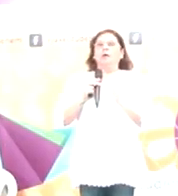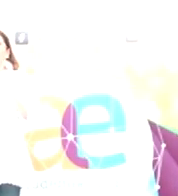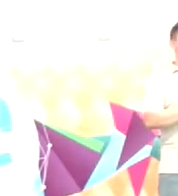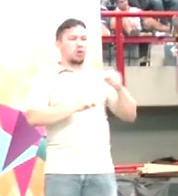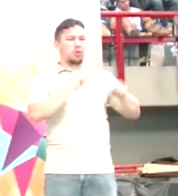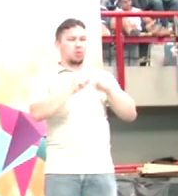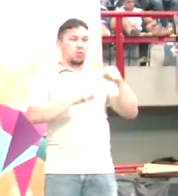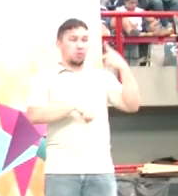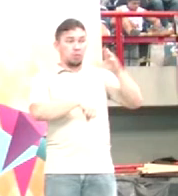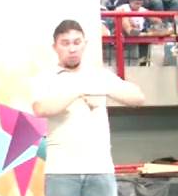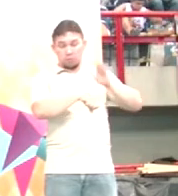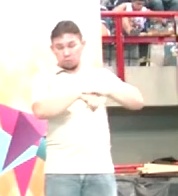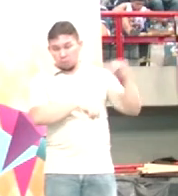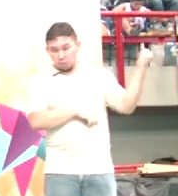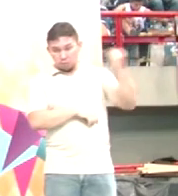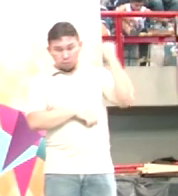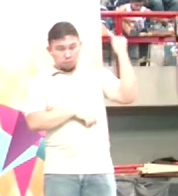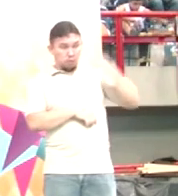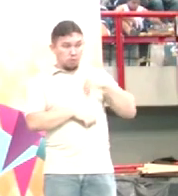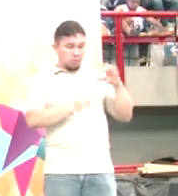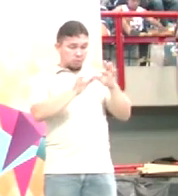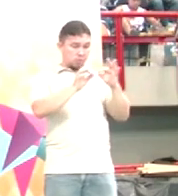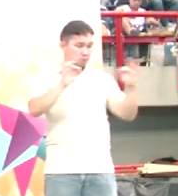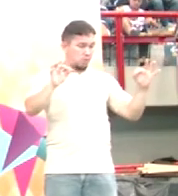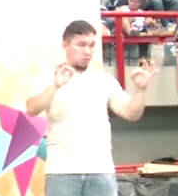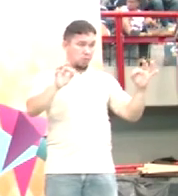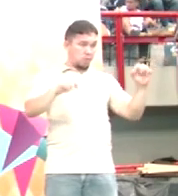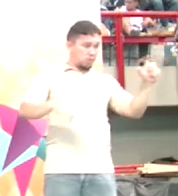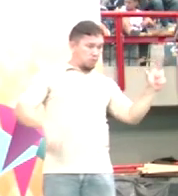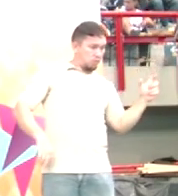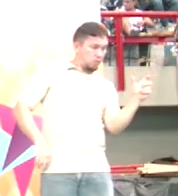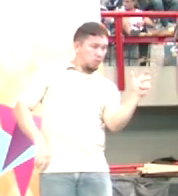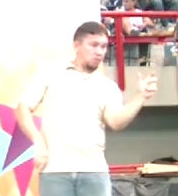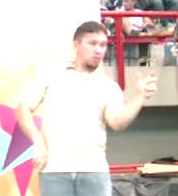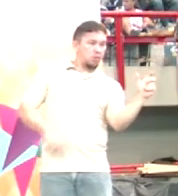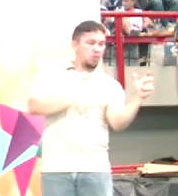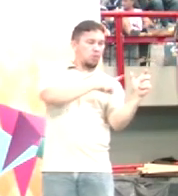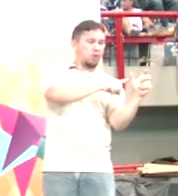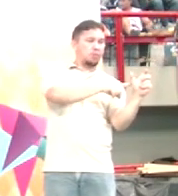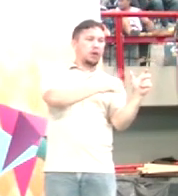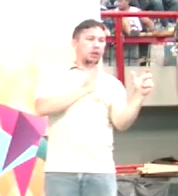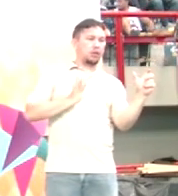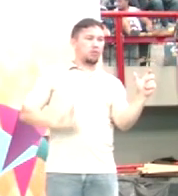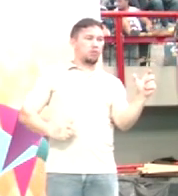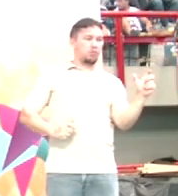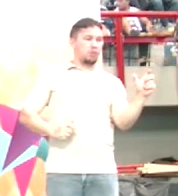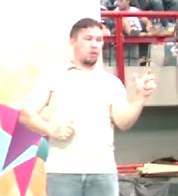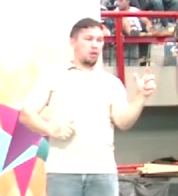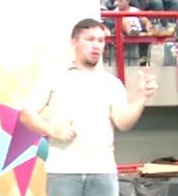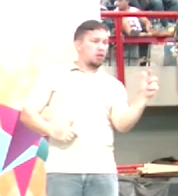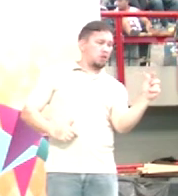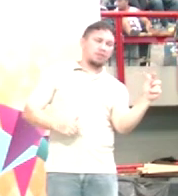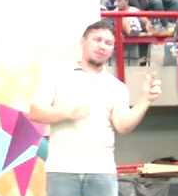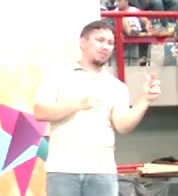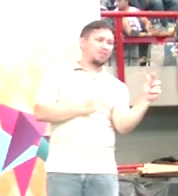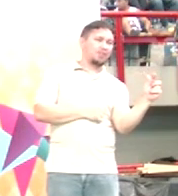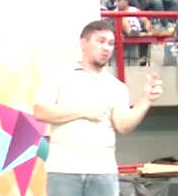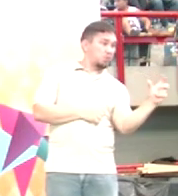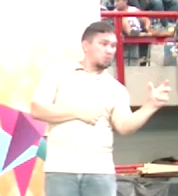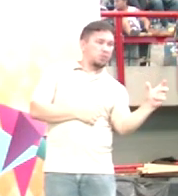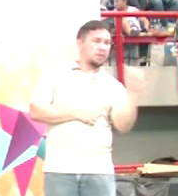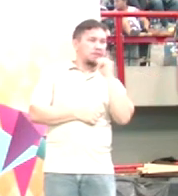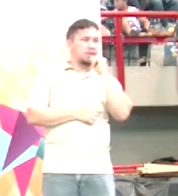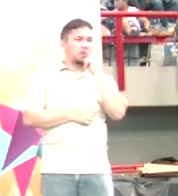concepção. O que importa é que na linha tenha uma palavra completa e não uma sílaba. Por exemplo,